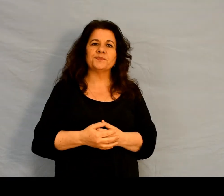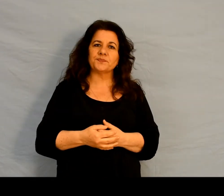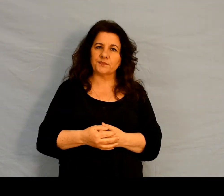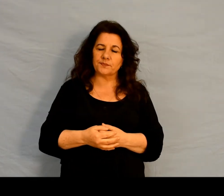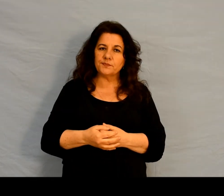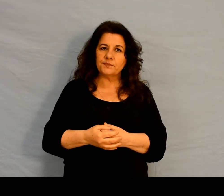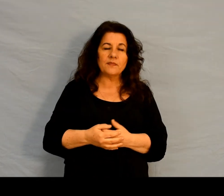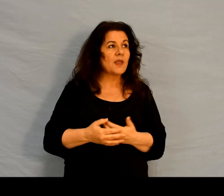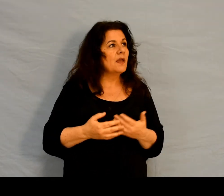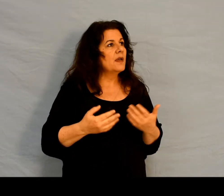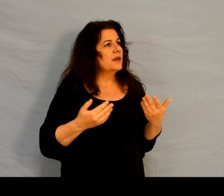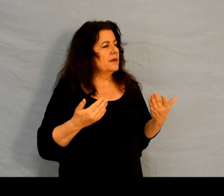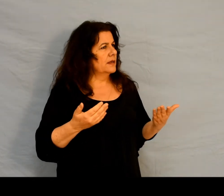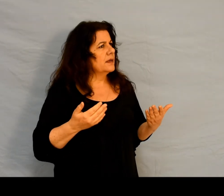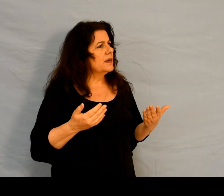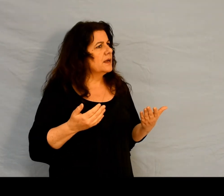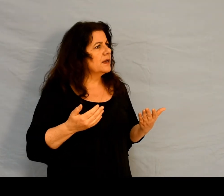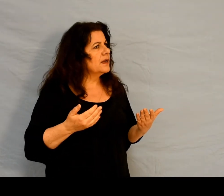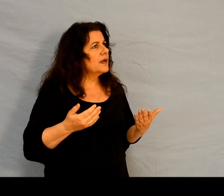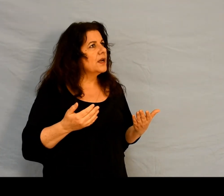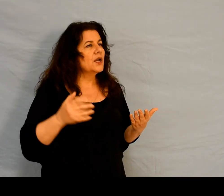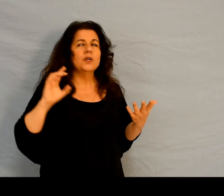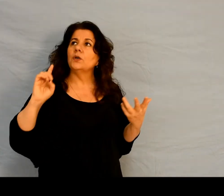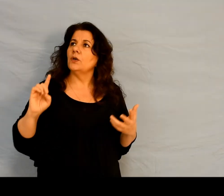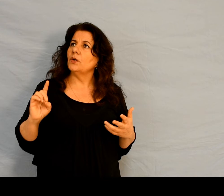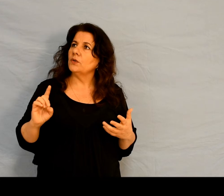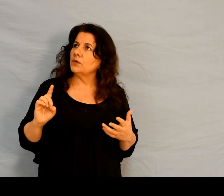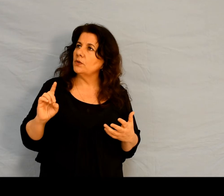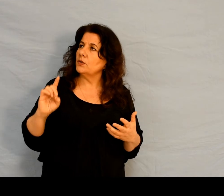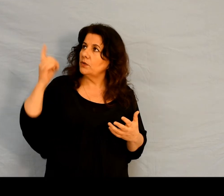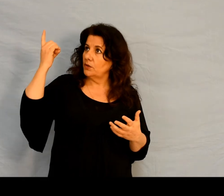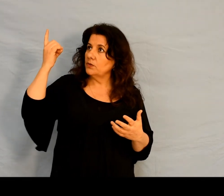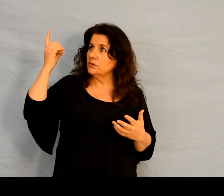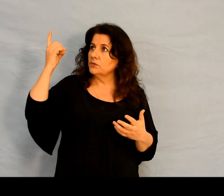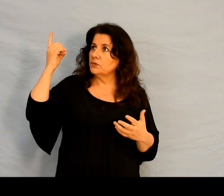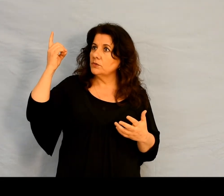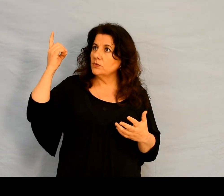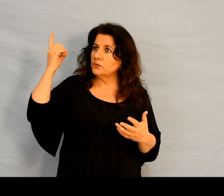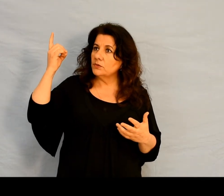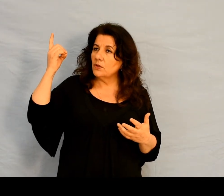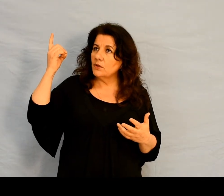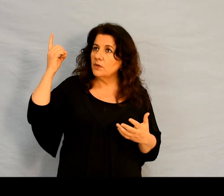Dieu, nous le savons, n'exauce pas les pécheurs.